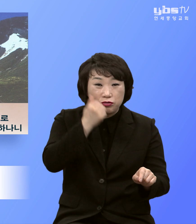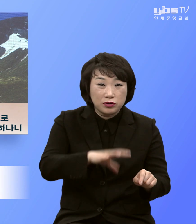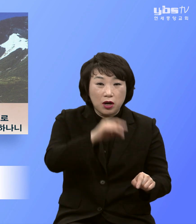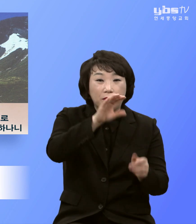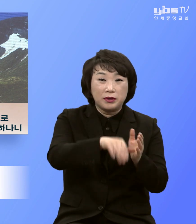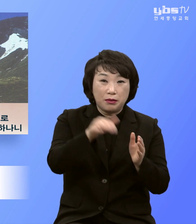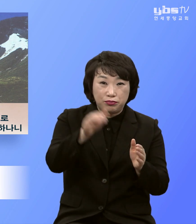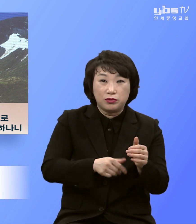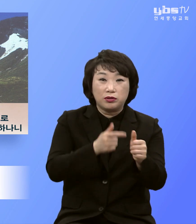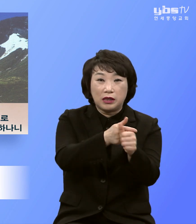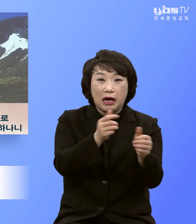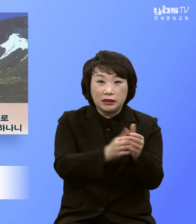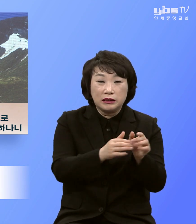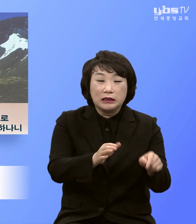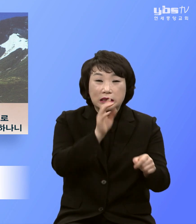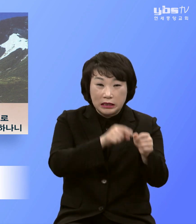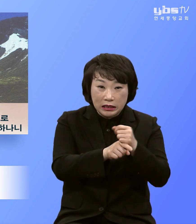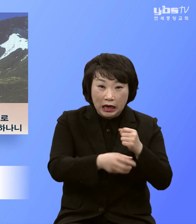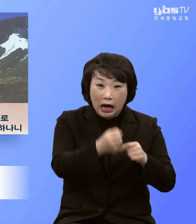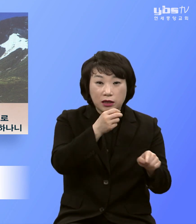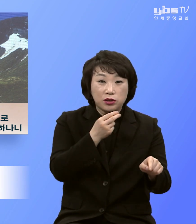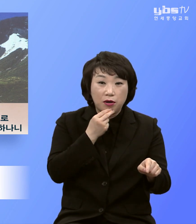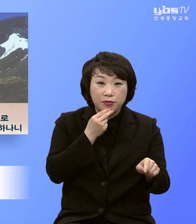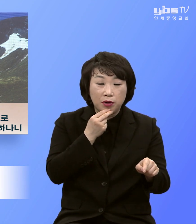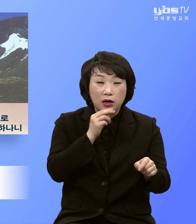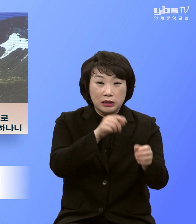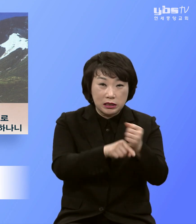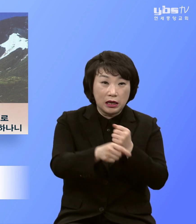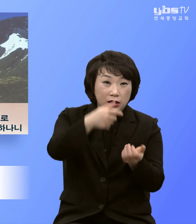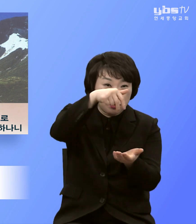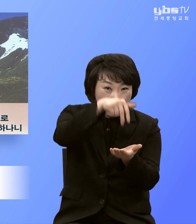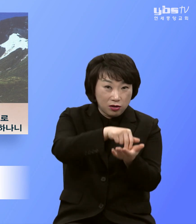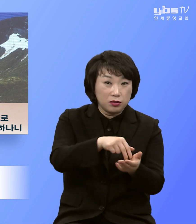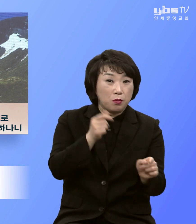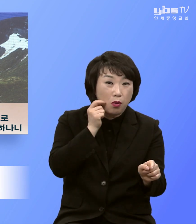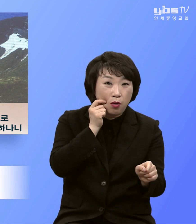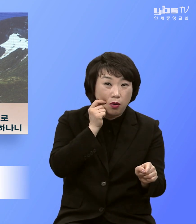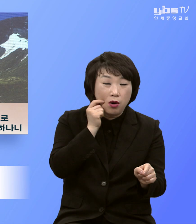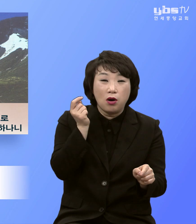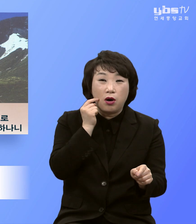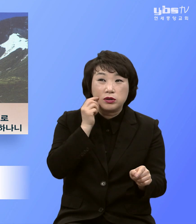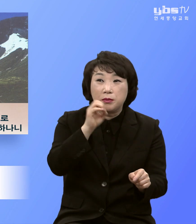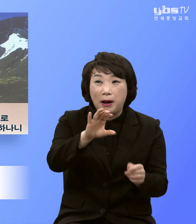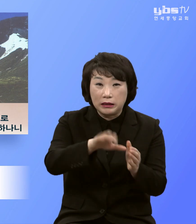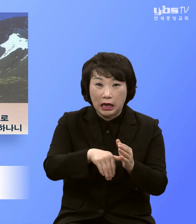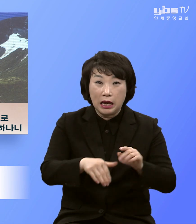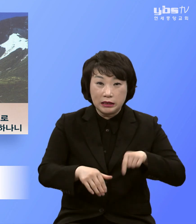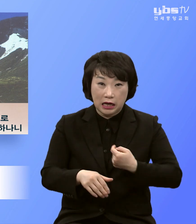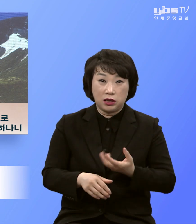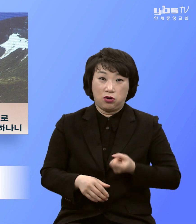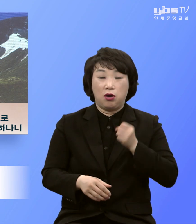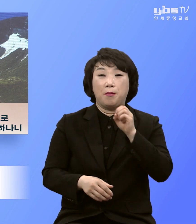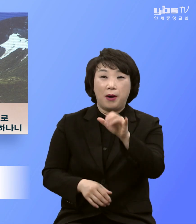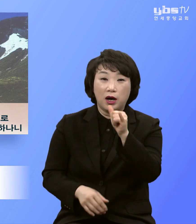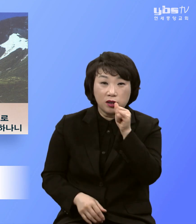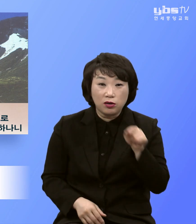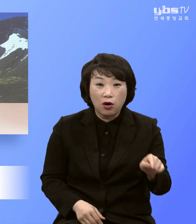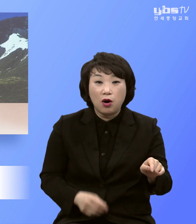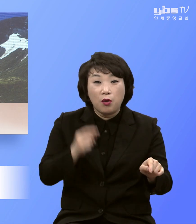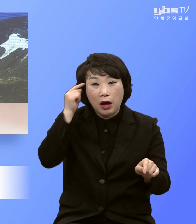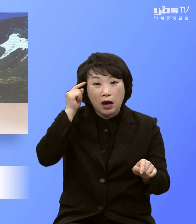살인한 자요. 진리가 그 속에 없으므로 진리에 서지 못하고 거짓을 말할 때마다 저것으로